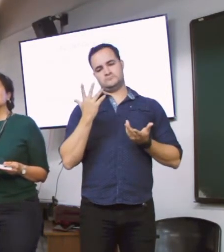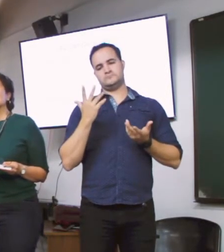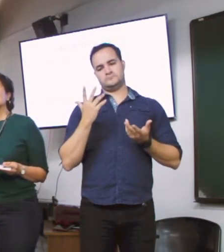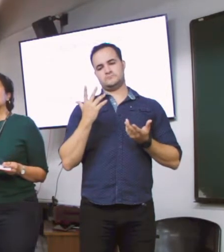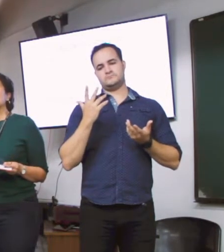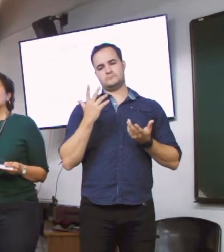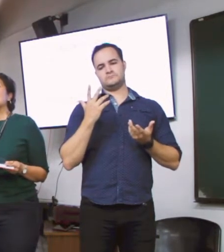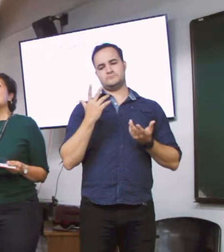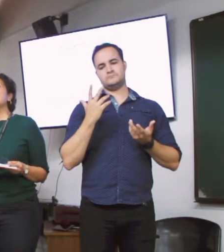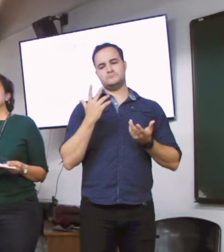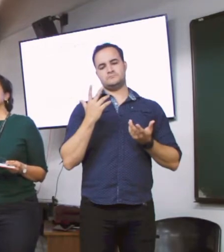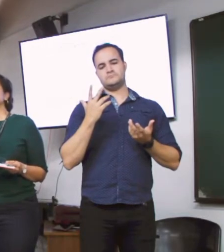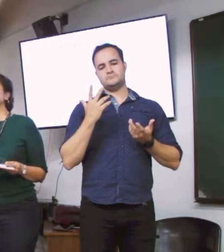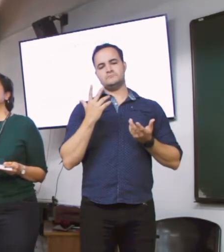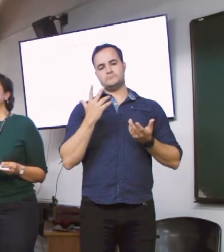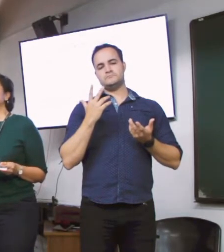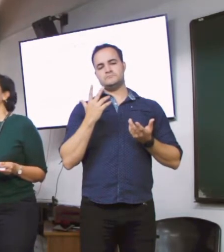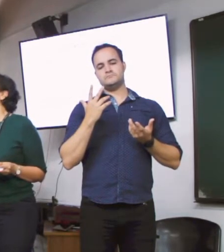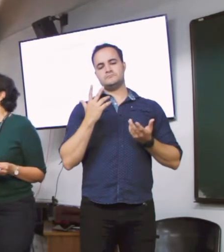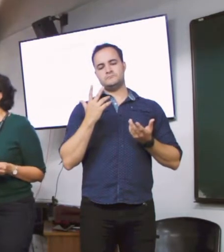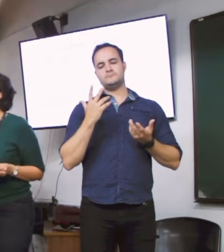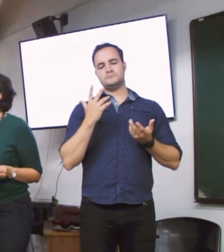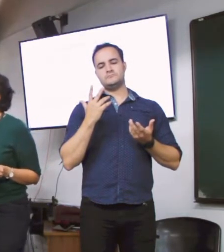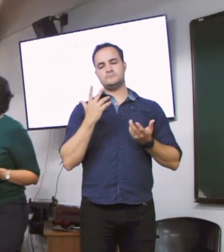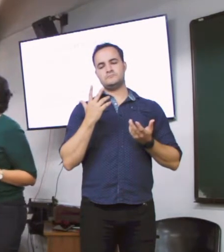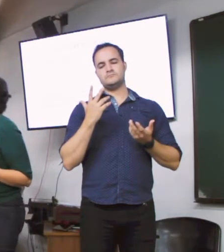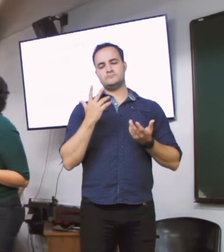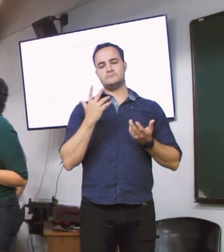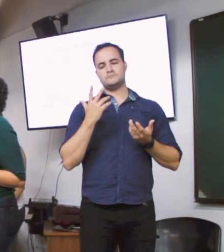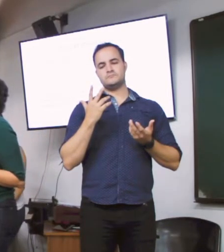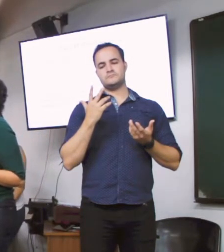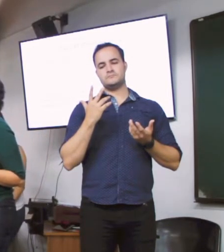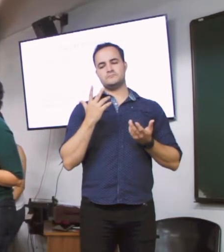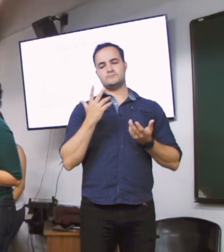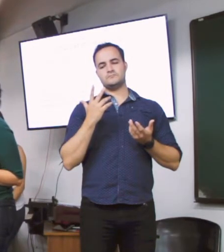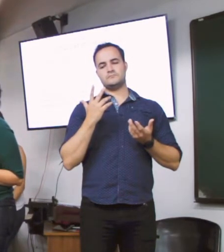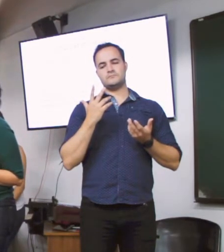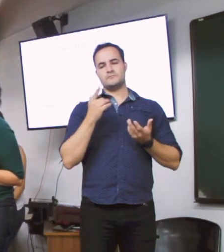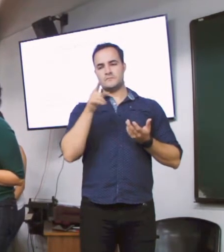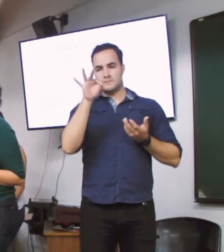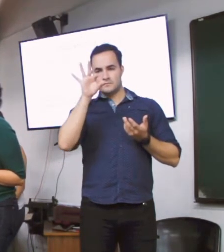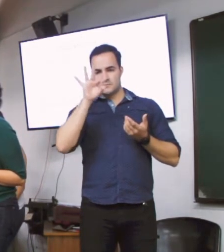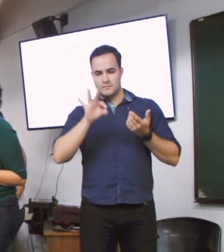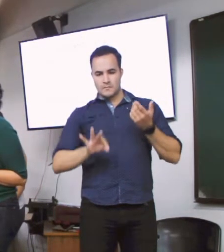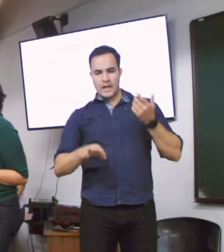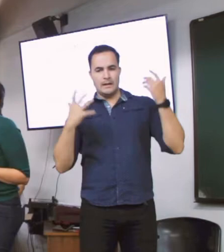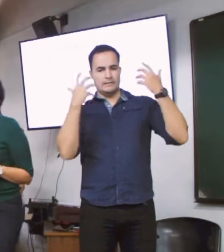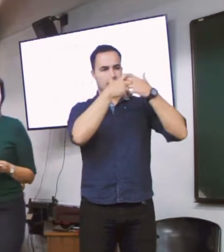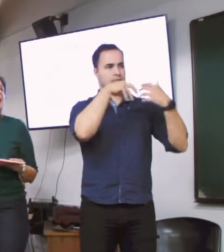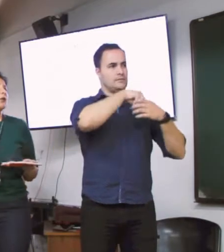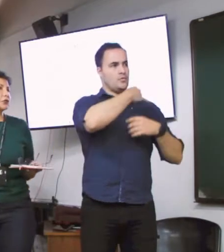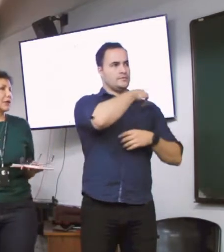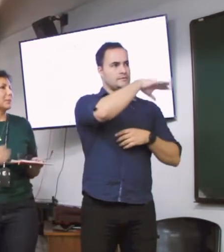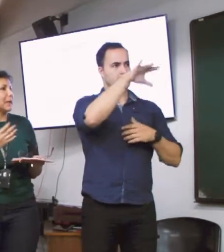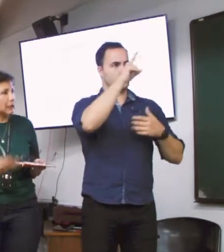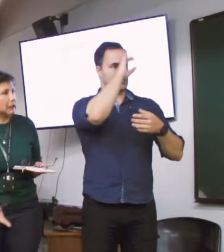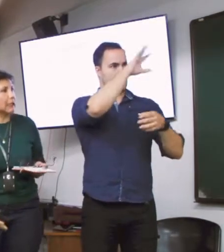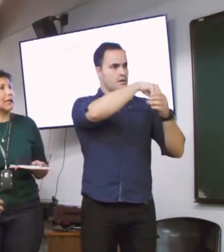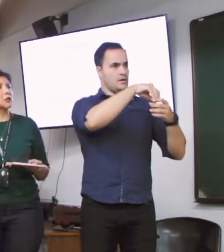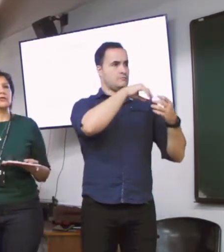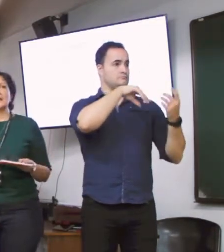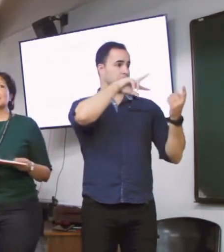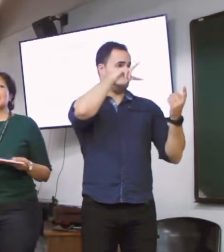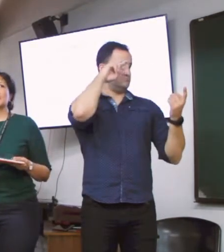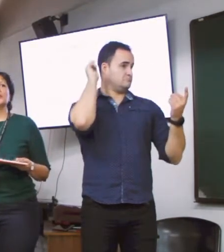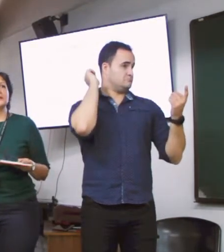a los referentes de educación que maneja la Universidad de Antioquia, ¿sí? A la luz del PEI,